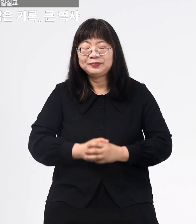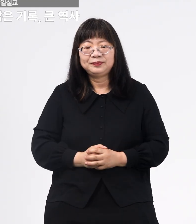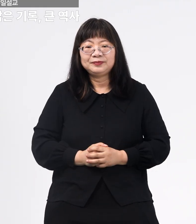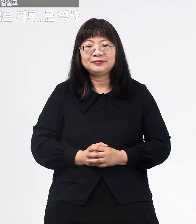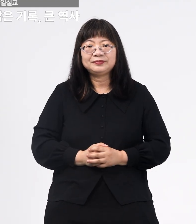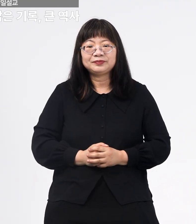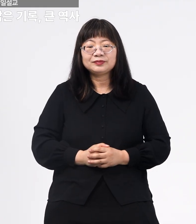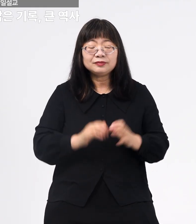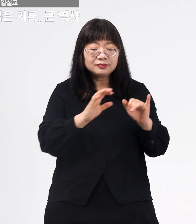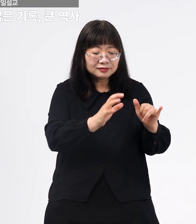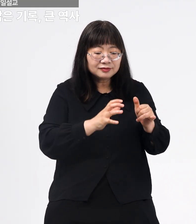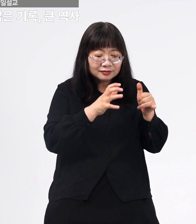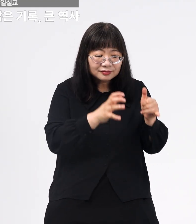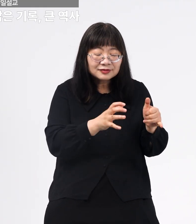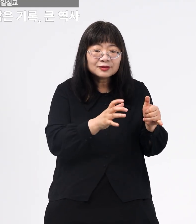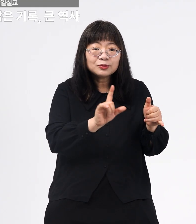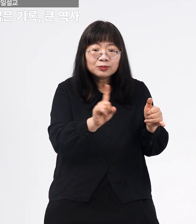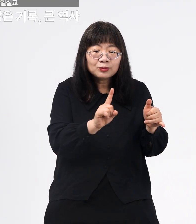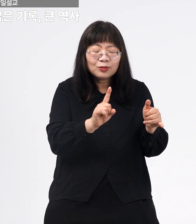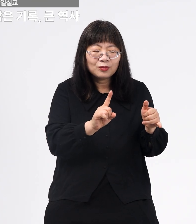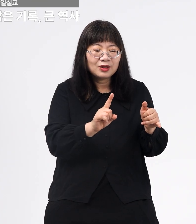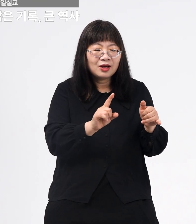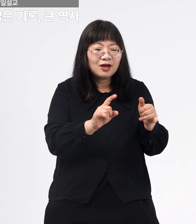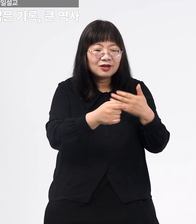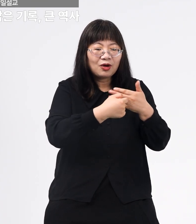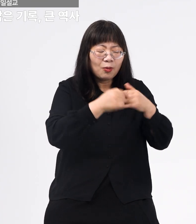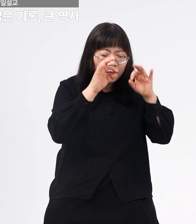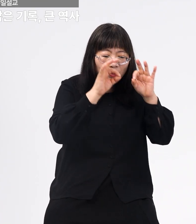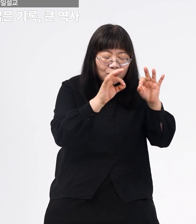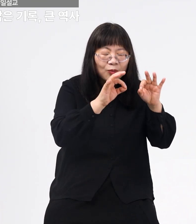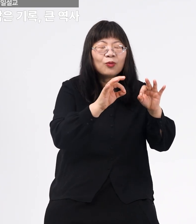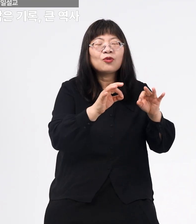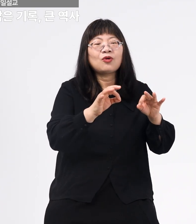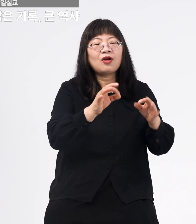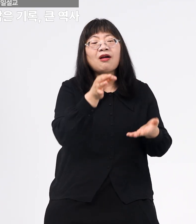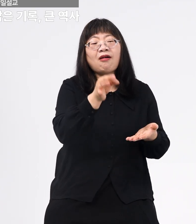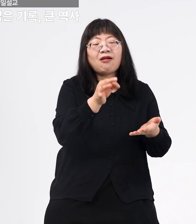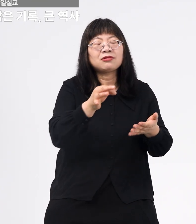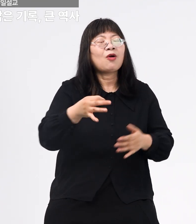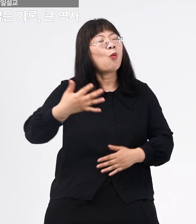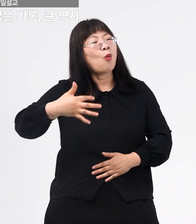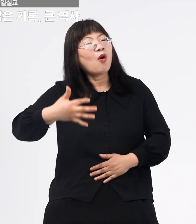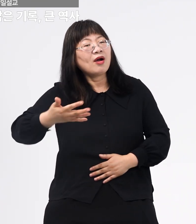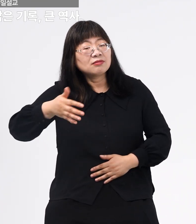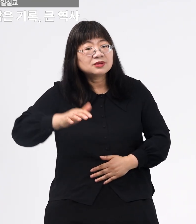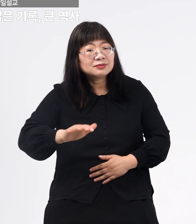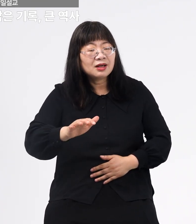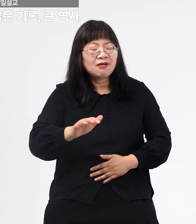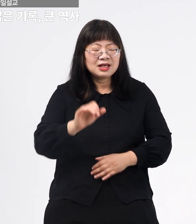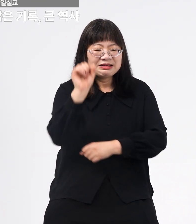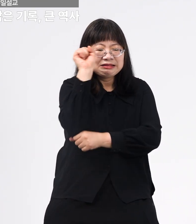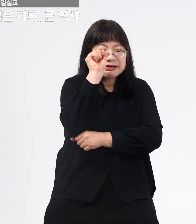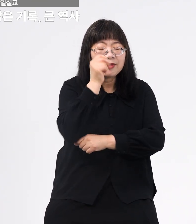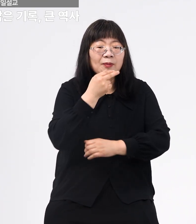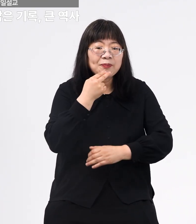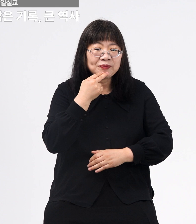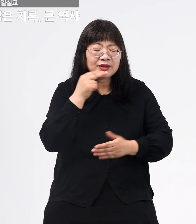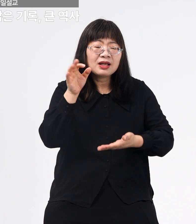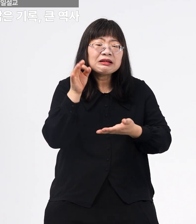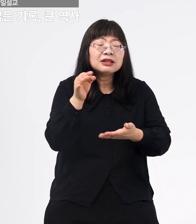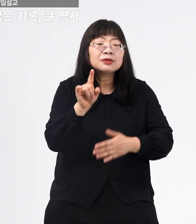세상에는 보이는 것에 대단한 가치도 물론 있겠으나 절대적, 흔들릴 수 없는